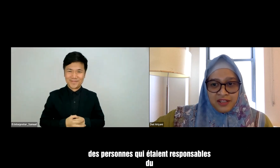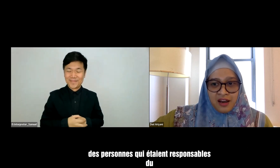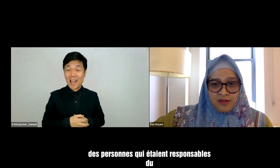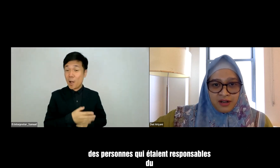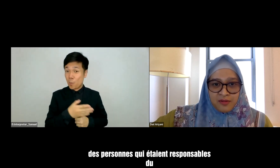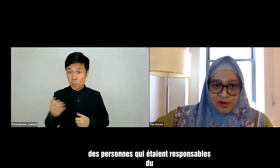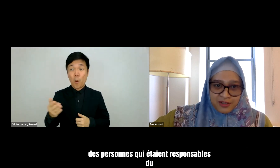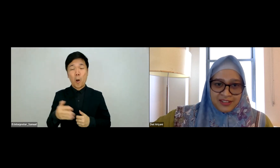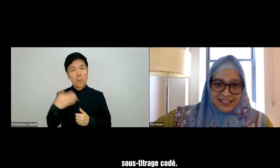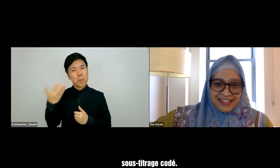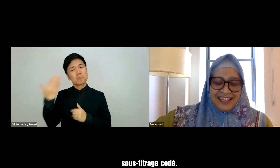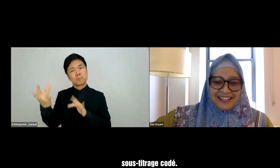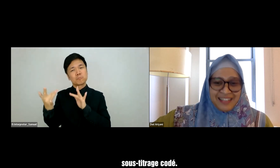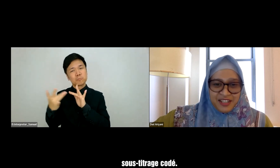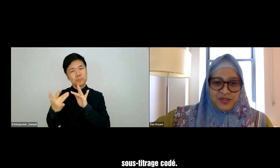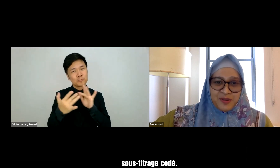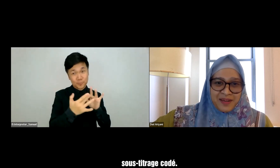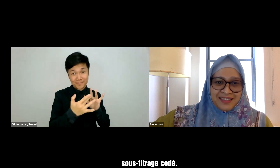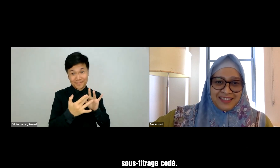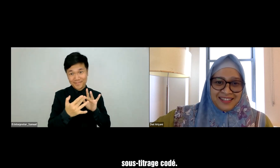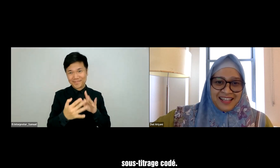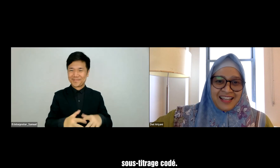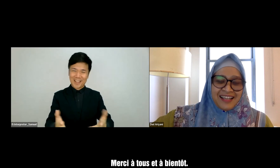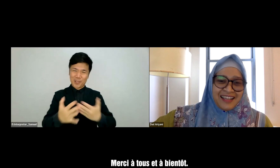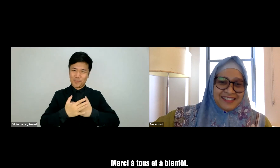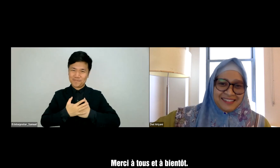des personnes qui étaient responsables du